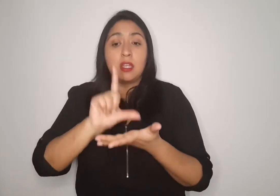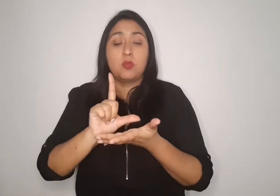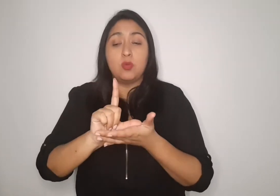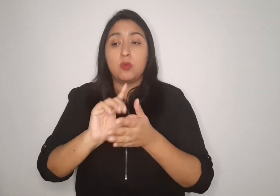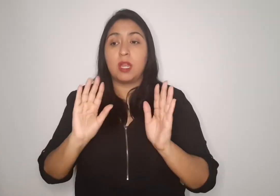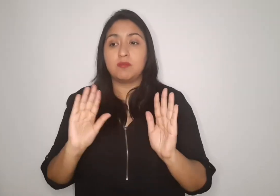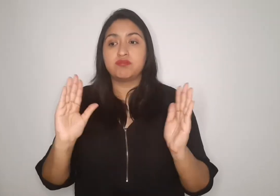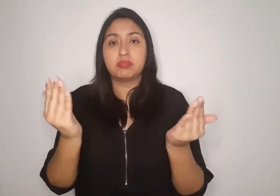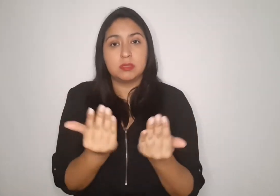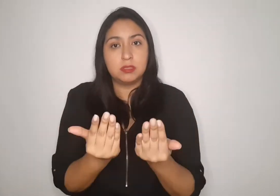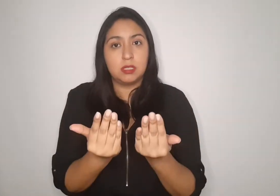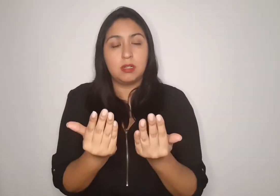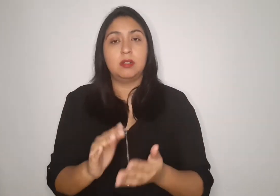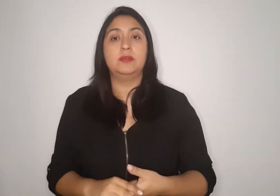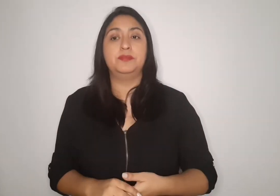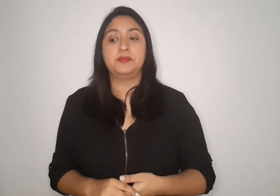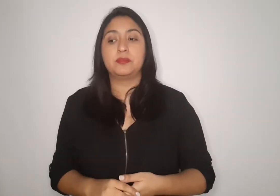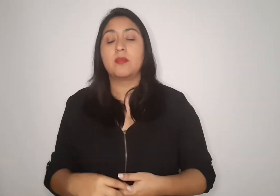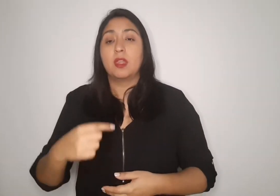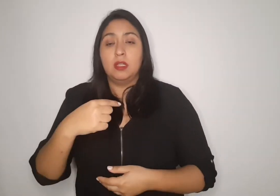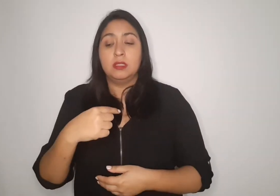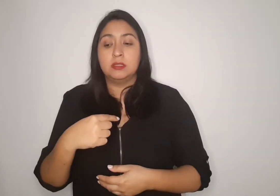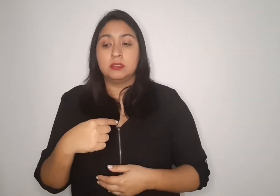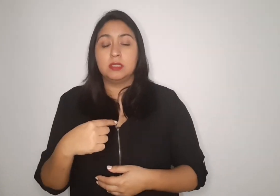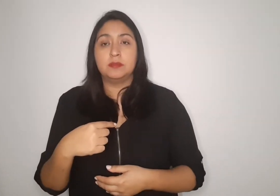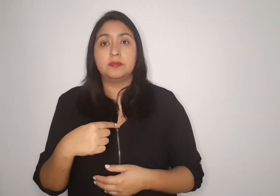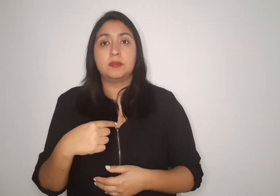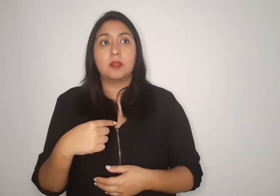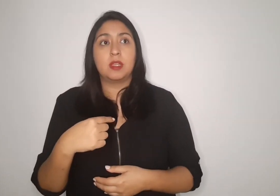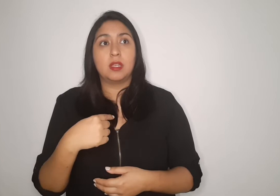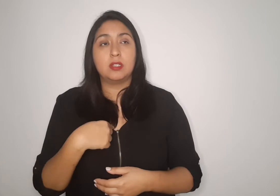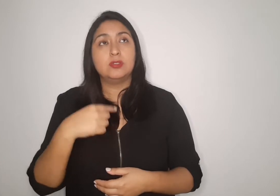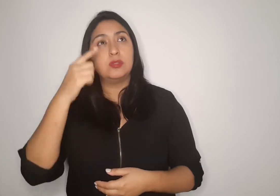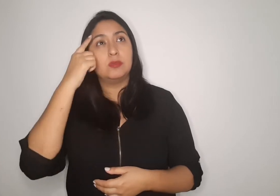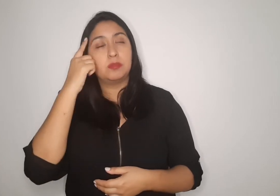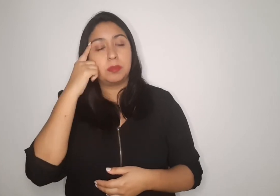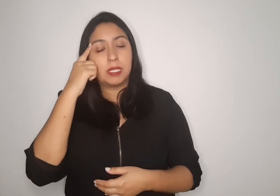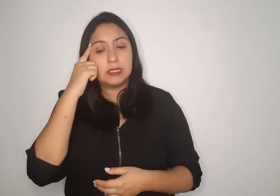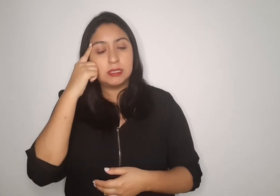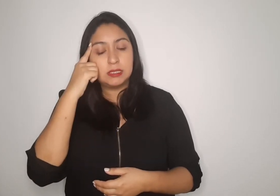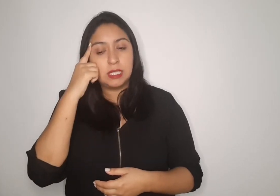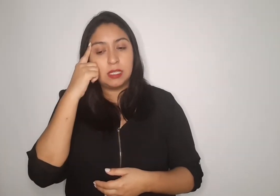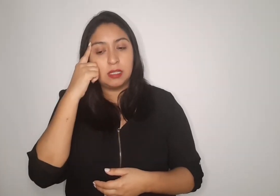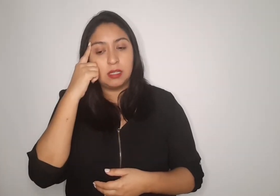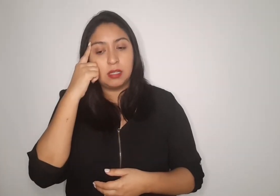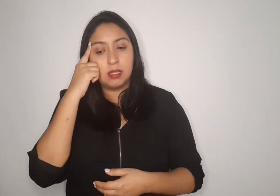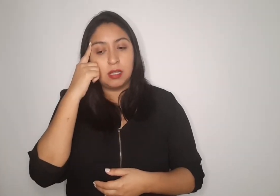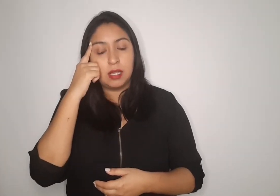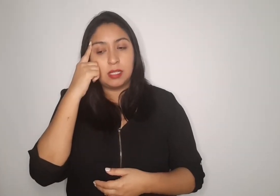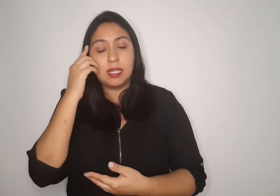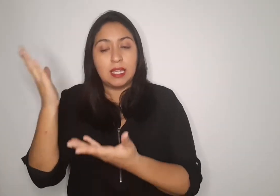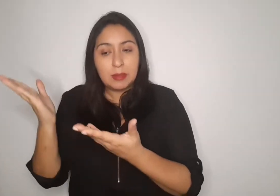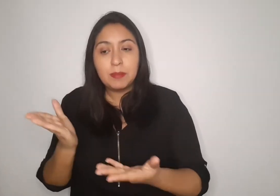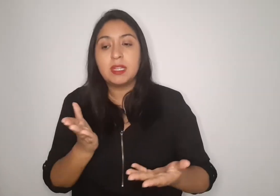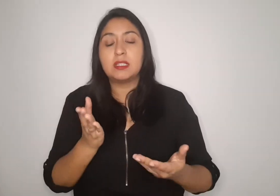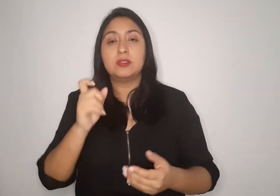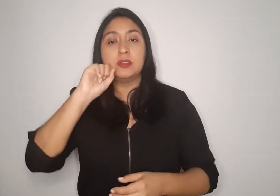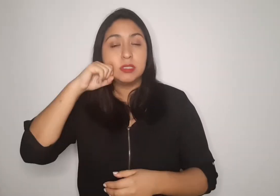Y entonces yo dije aquí, bueno, esto que me sale aquí al camino es por algo, ¿ya?